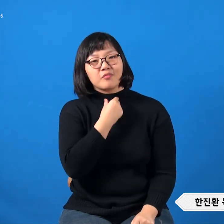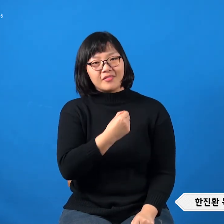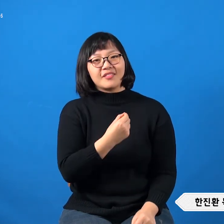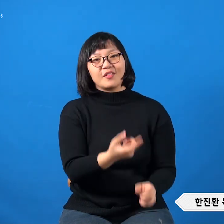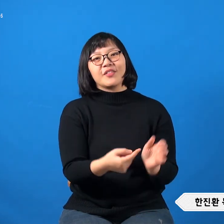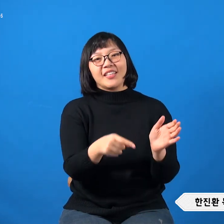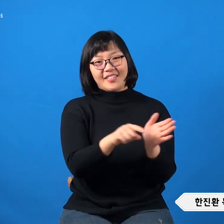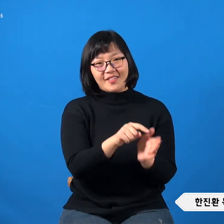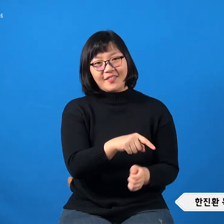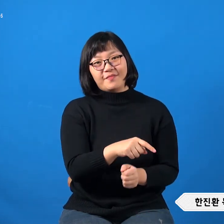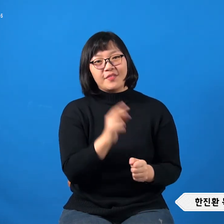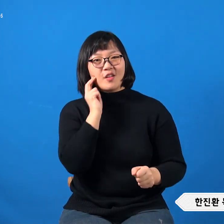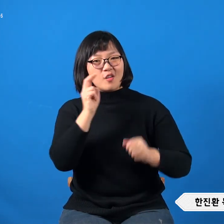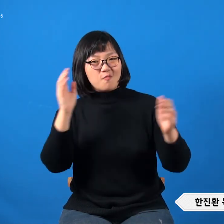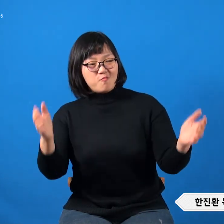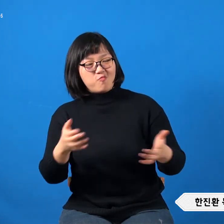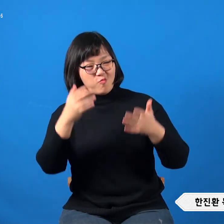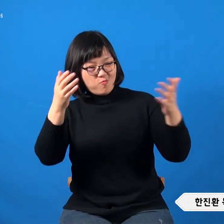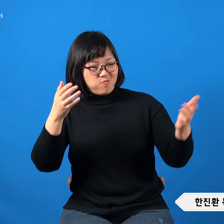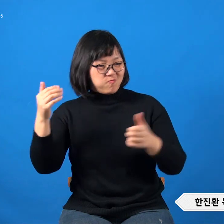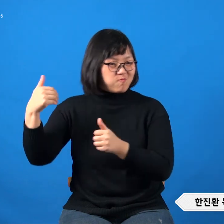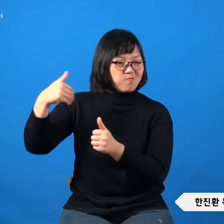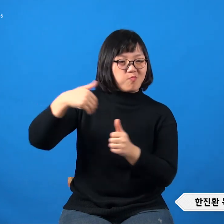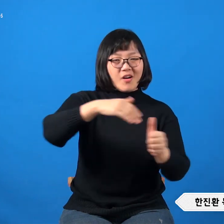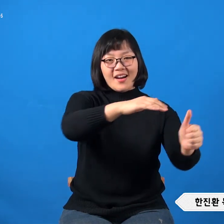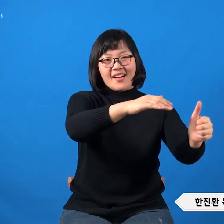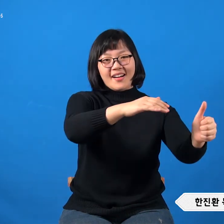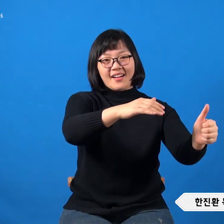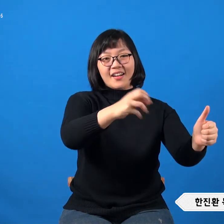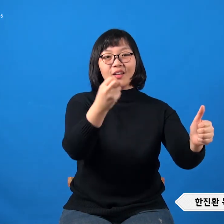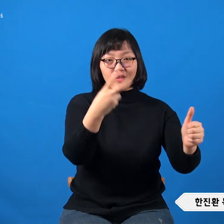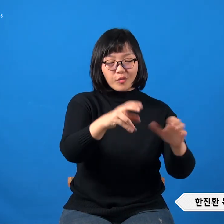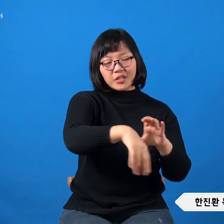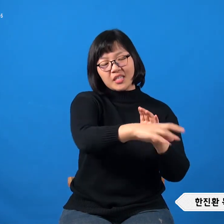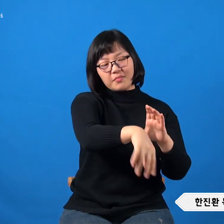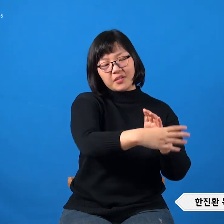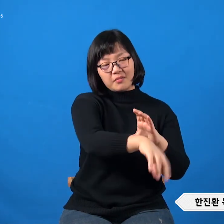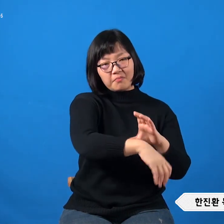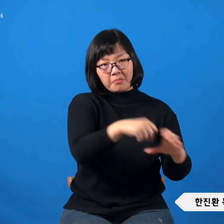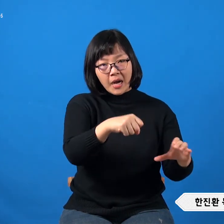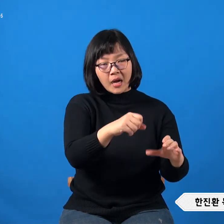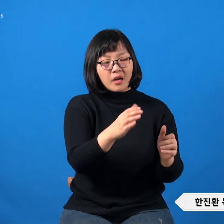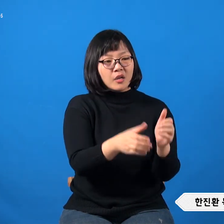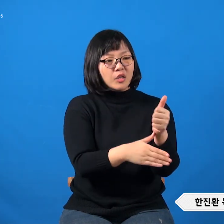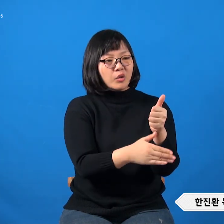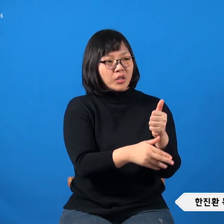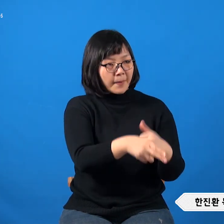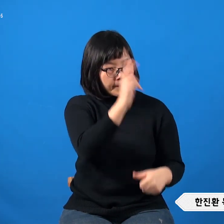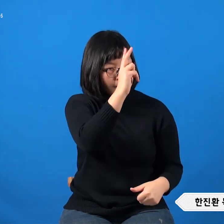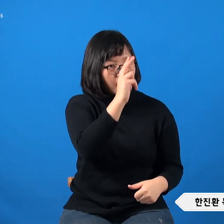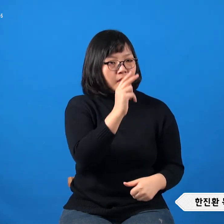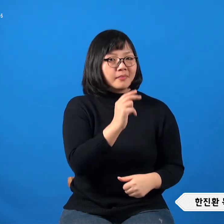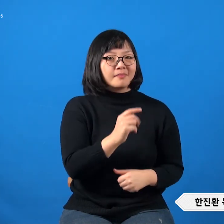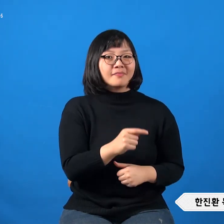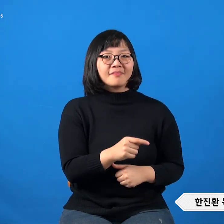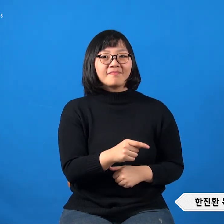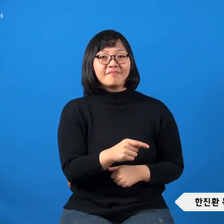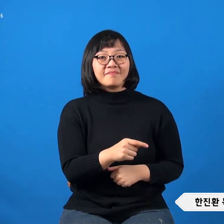그냥 그 요나 탄배를 향해서 세게 던지십니다. 그 다음에 제비를 딱 준비해 놓았다가 요나가 딱 뽑히게